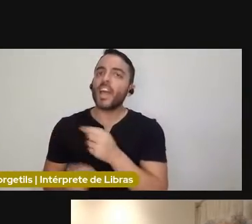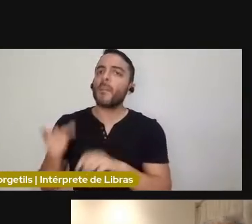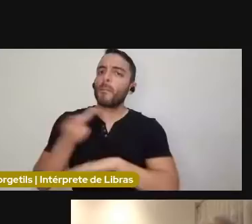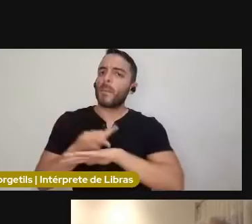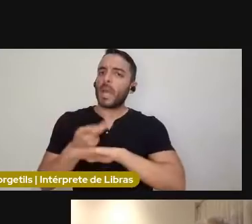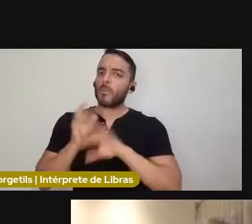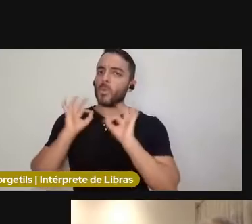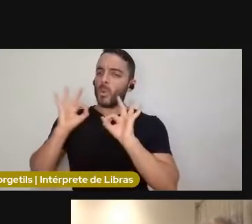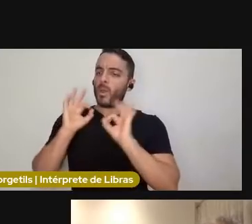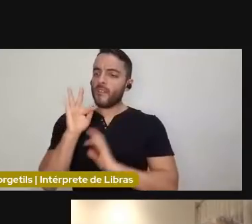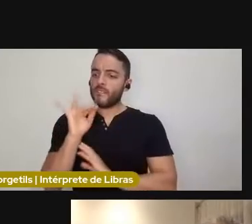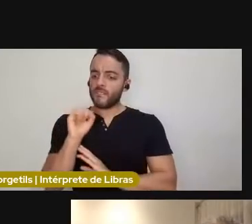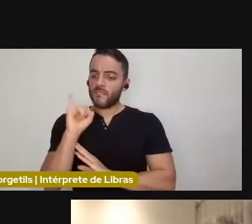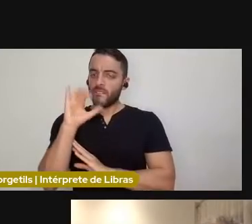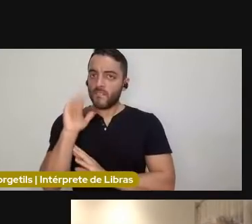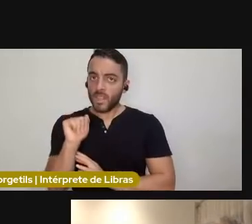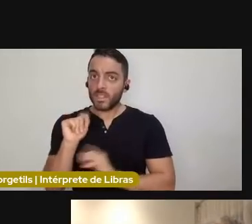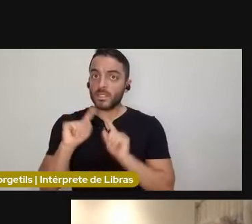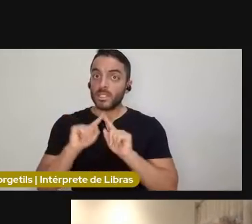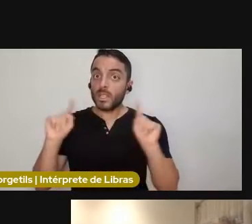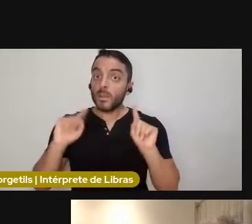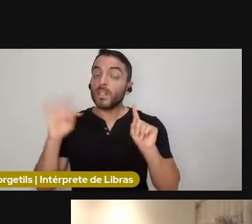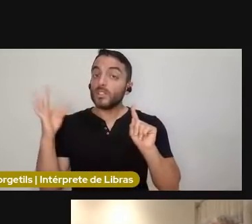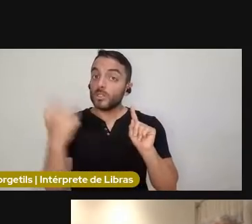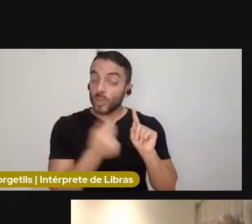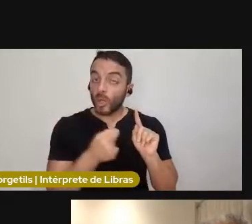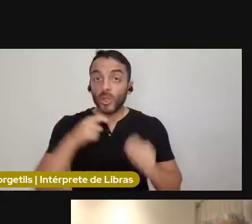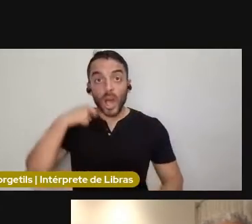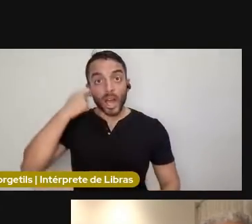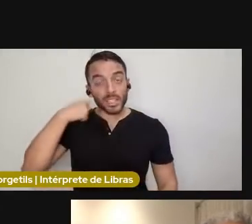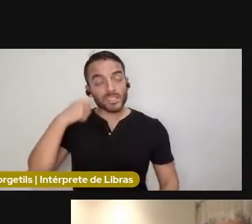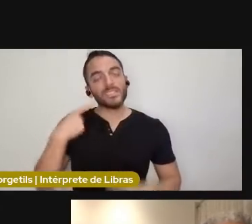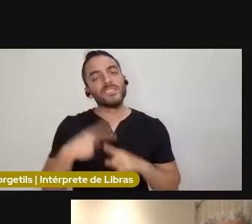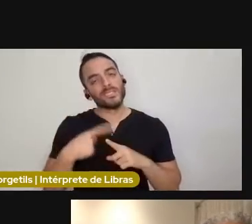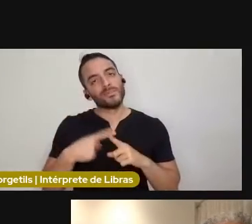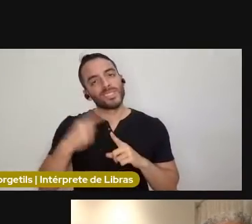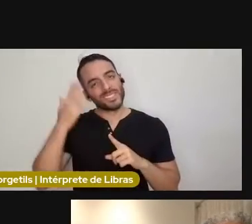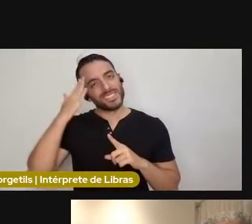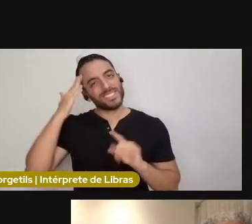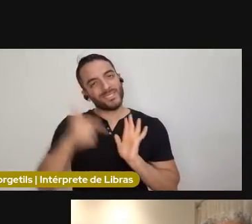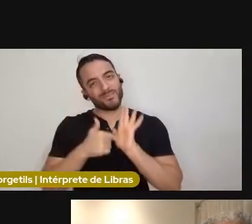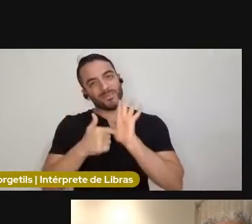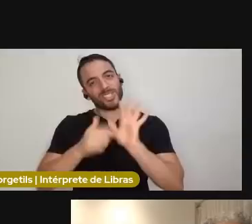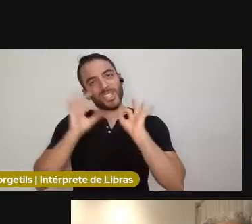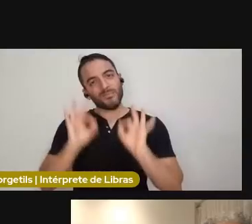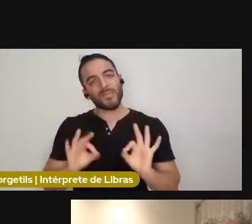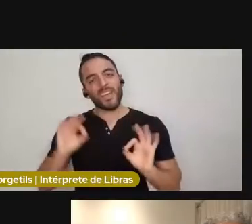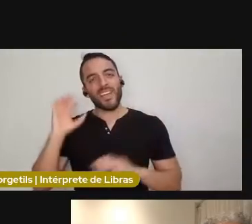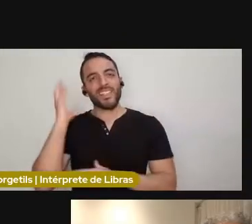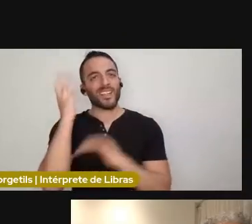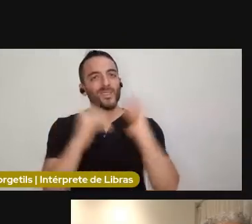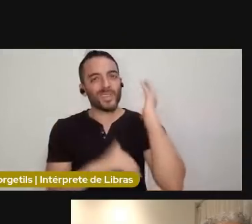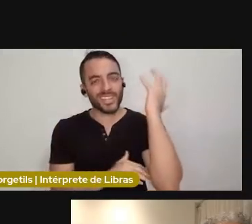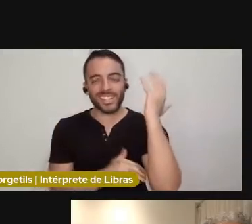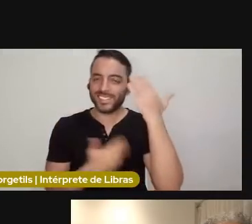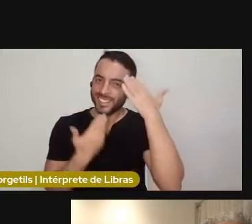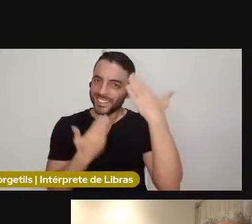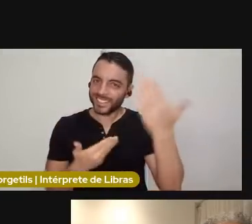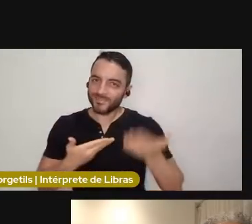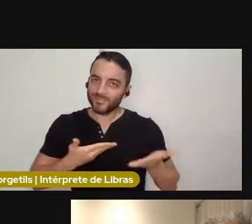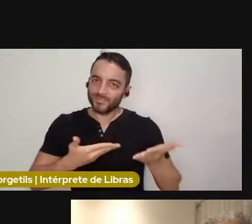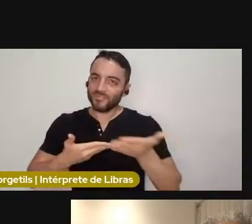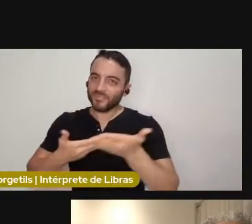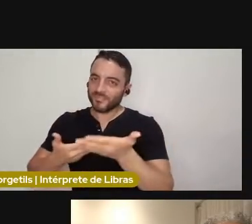todos grandes artistas porque souberam representar a natureza. Então, eu queria agradecer às colegas por esse debate,